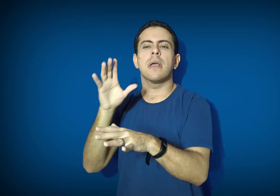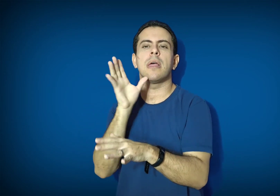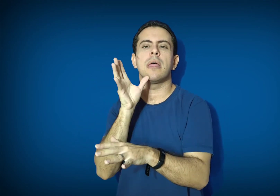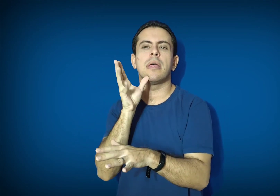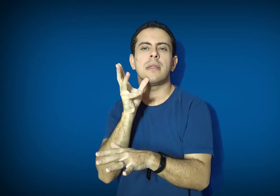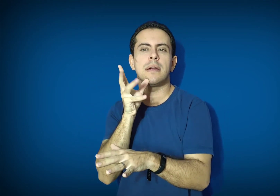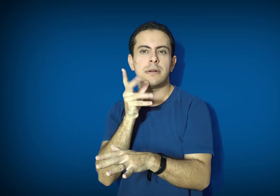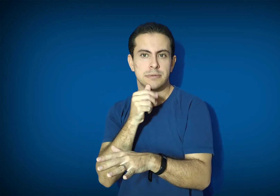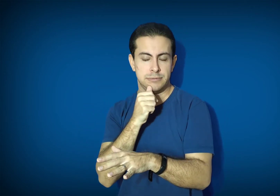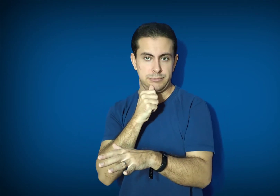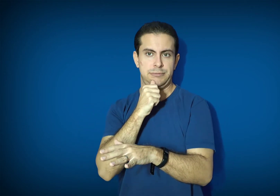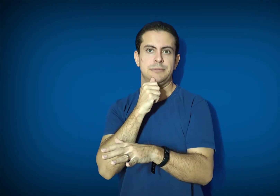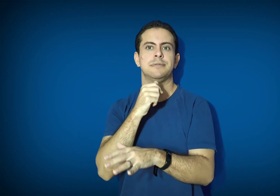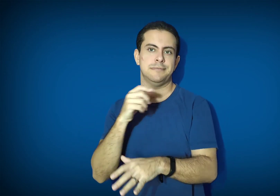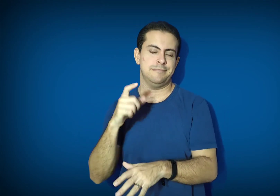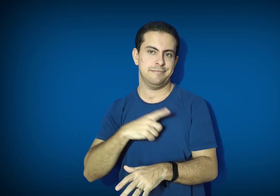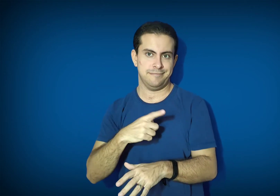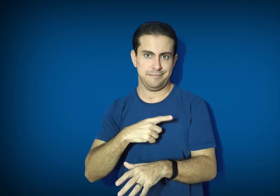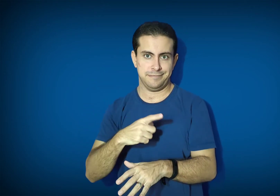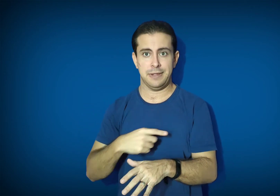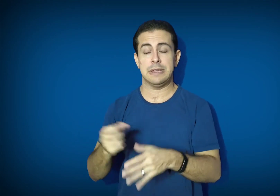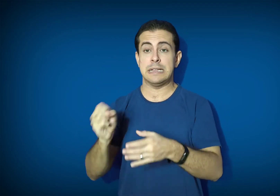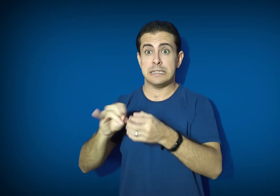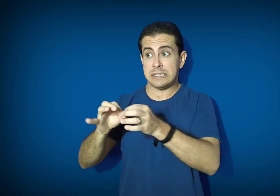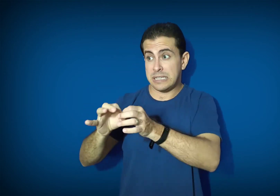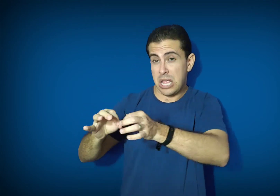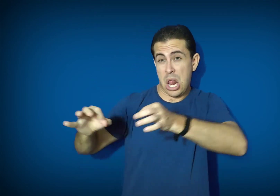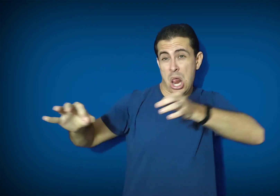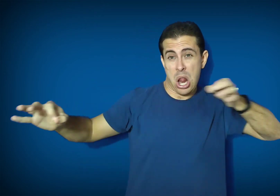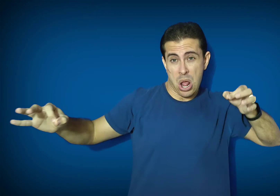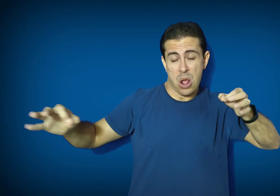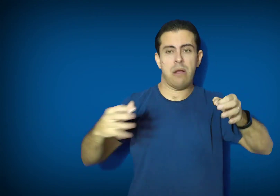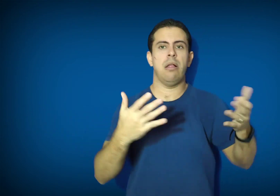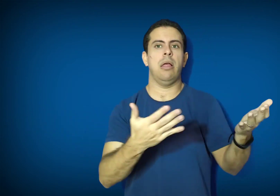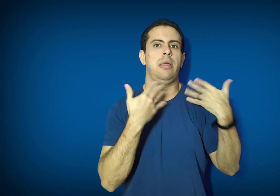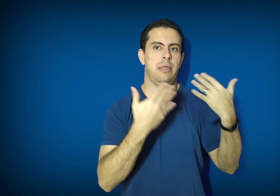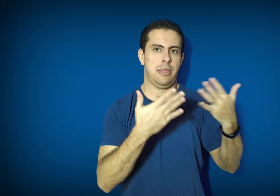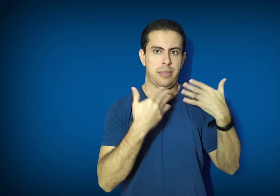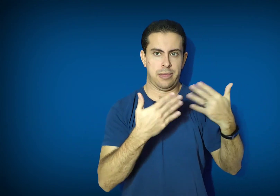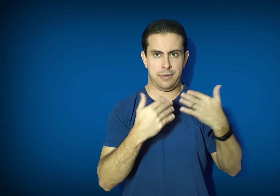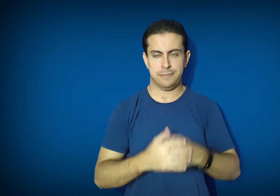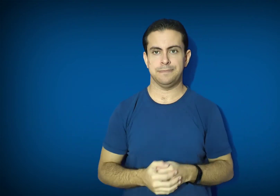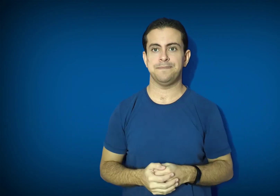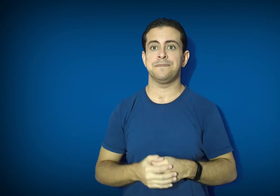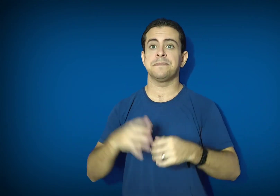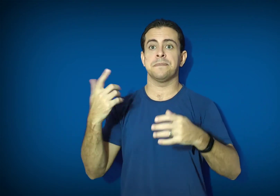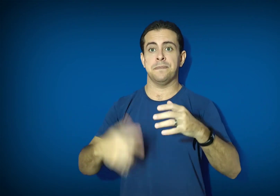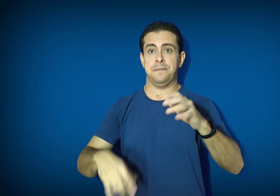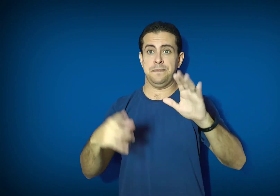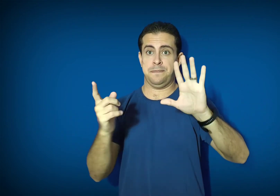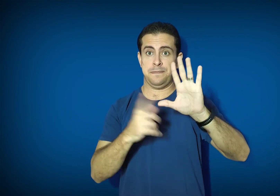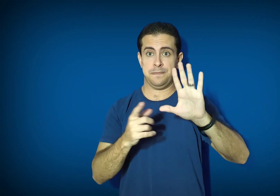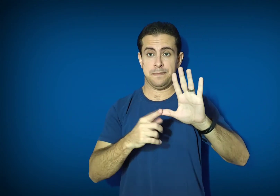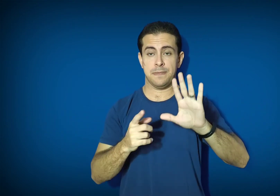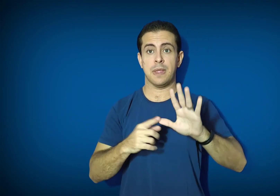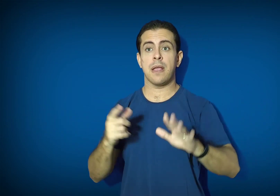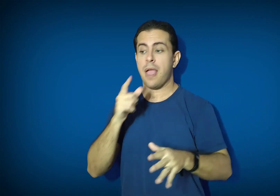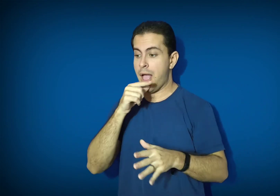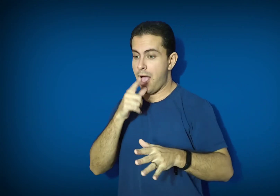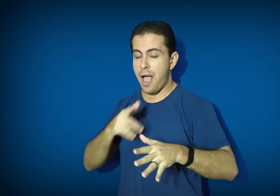O clima ali do oceano, do mar, ele varia de uma forma mais devagar, por isso influencia